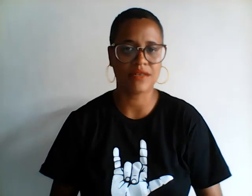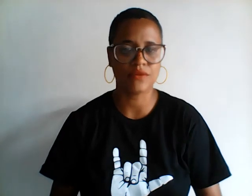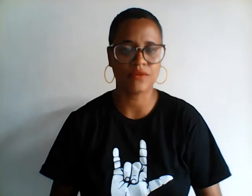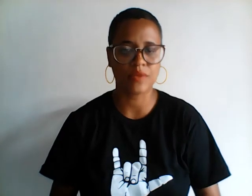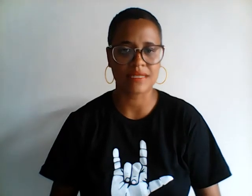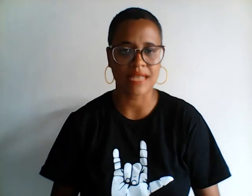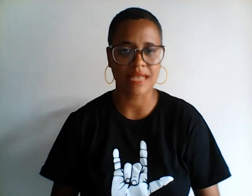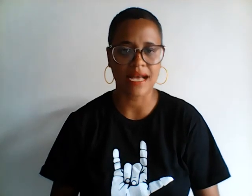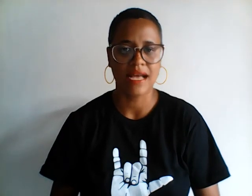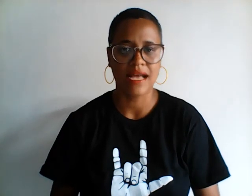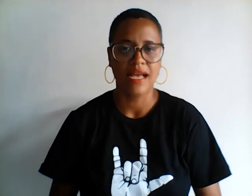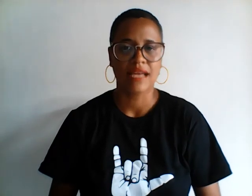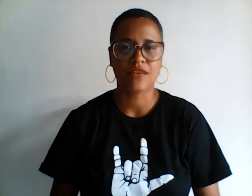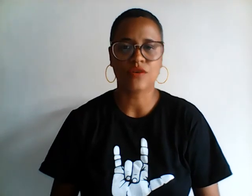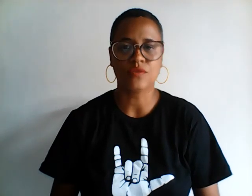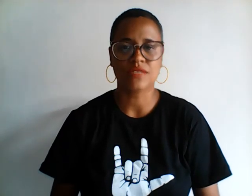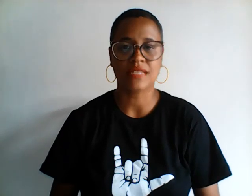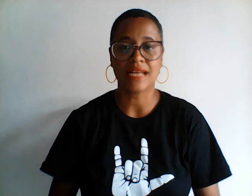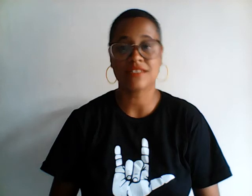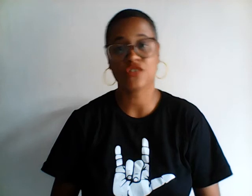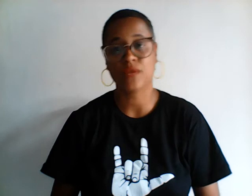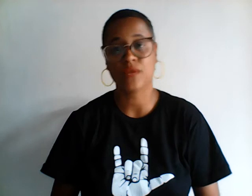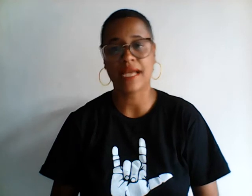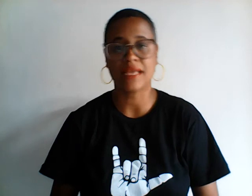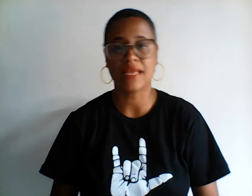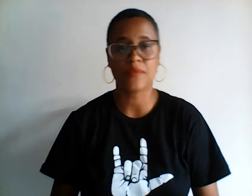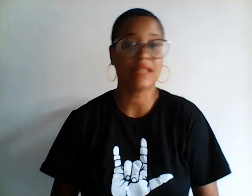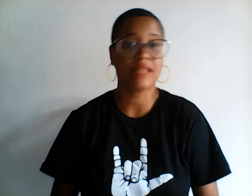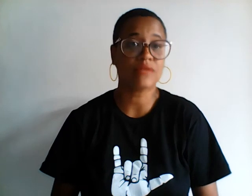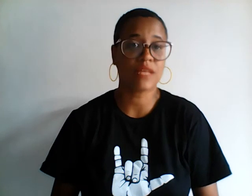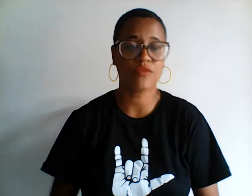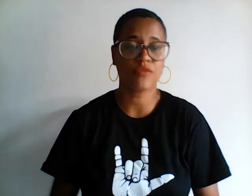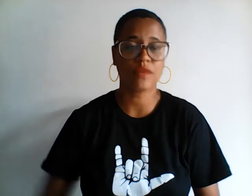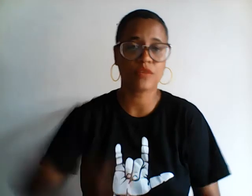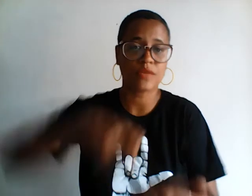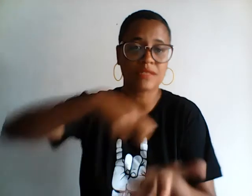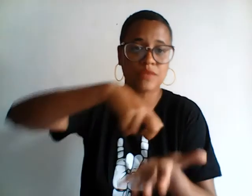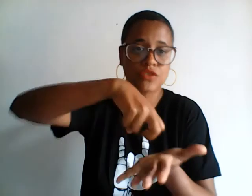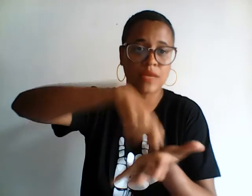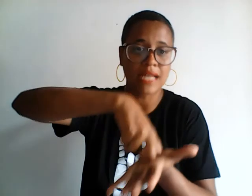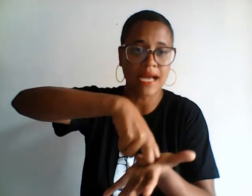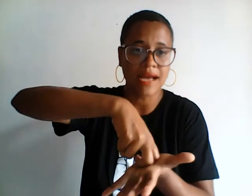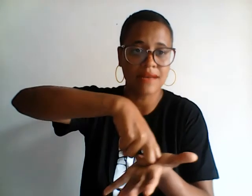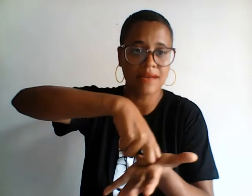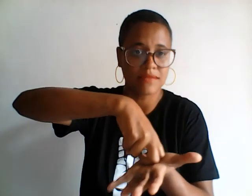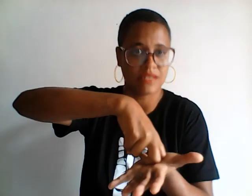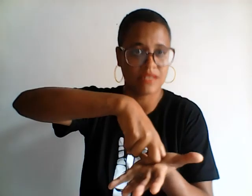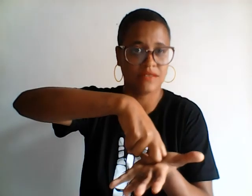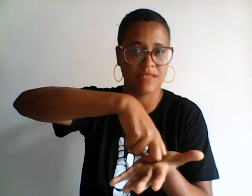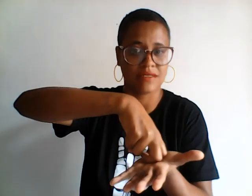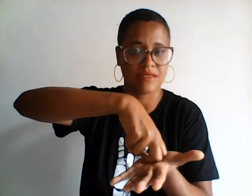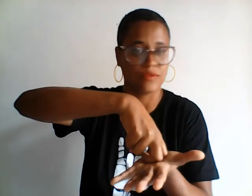de pensar que como os sinais ajoelhar e em pé não tem movimento. Por exemplo, ajoelhar, a gente fala assim para o